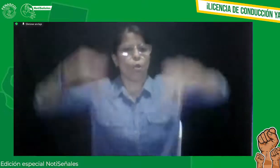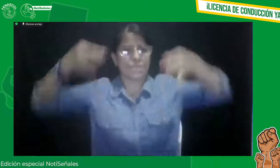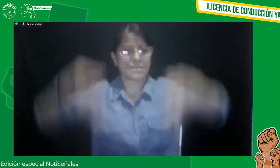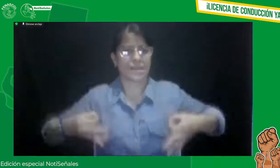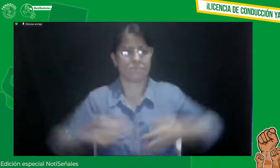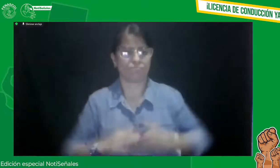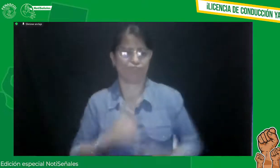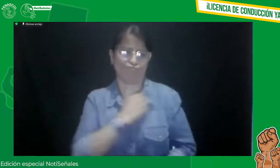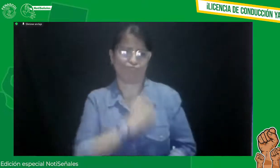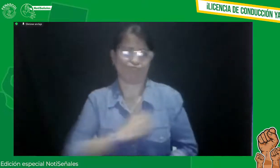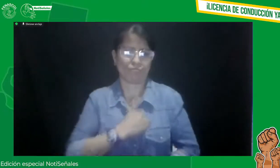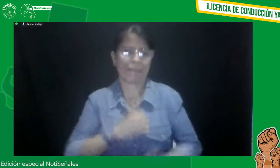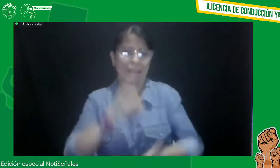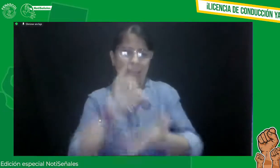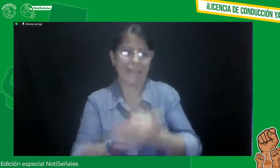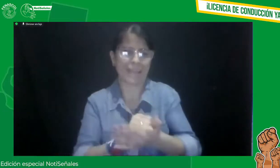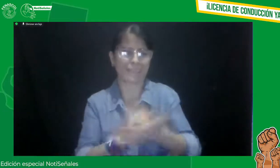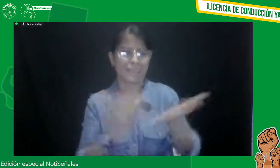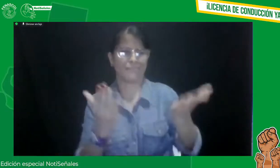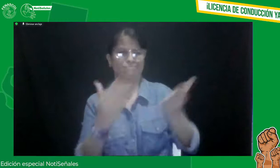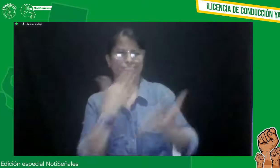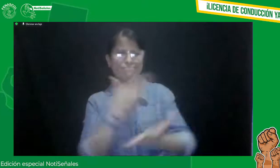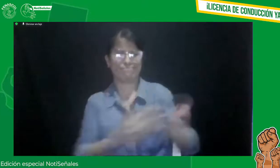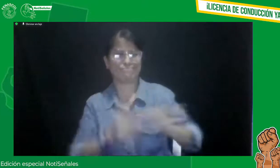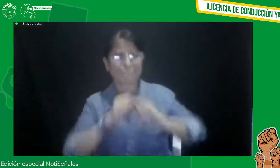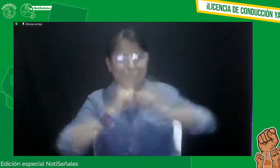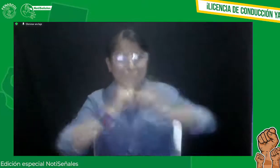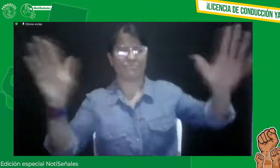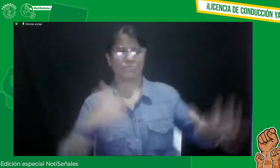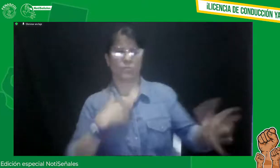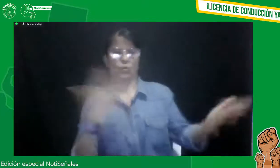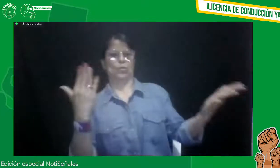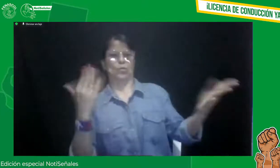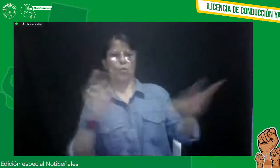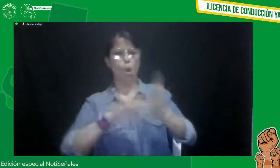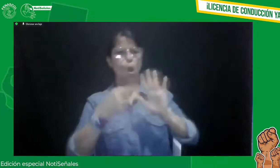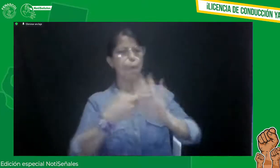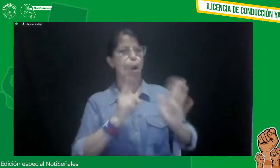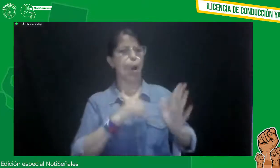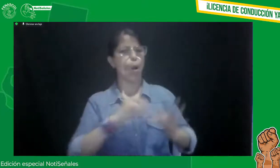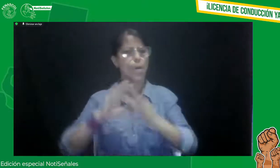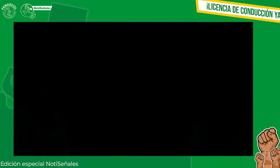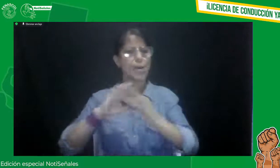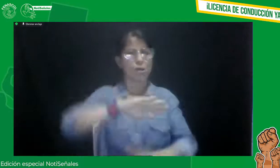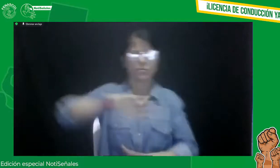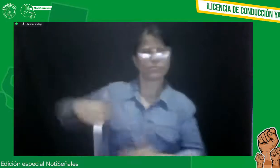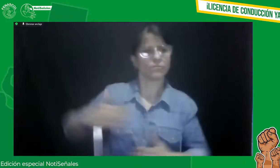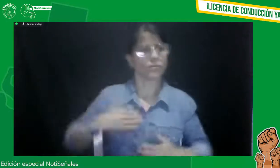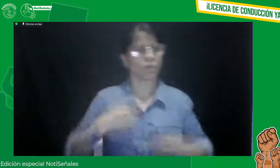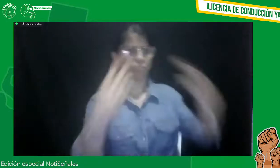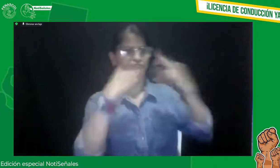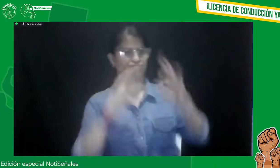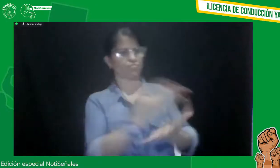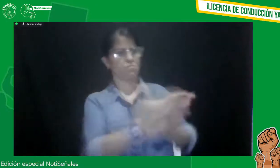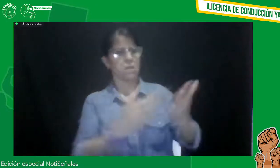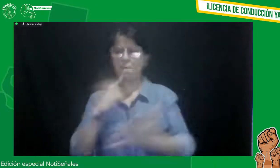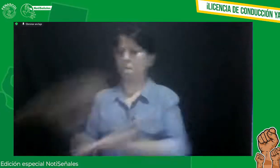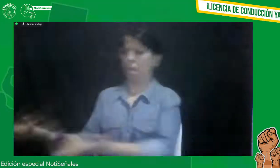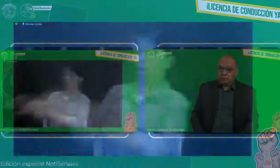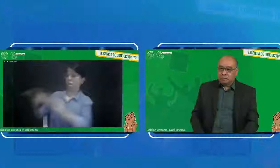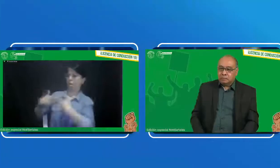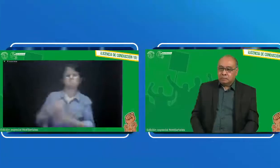hablar con la verdad porque yo soy testigo de este tipo de espacios que hemos tenido. Muchas gracias pues por